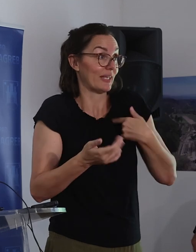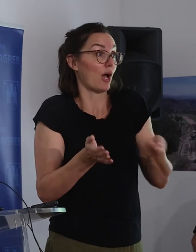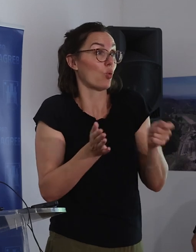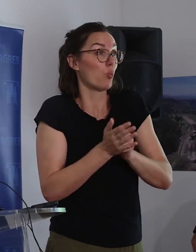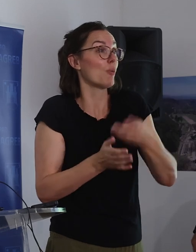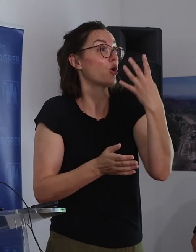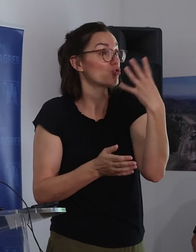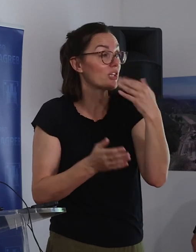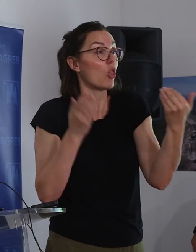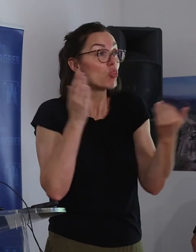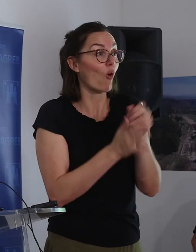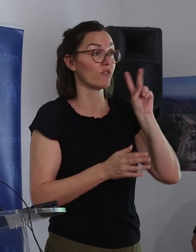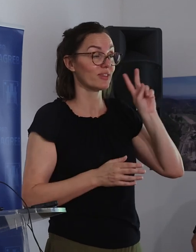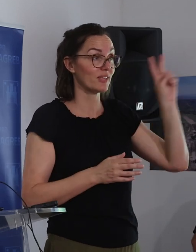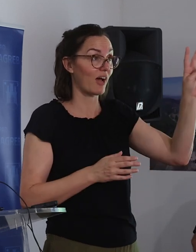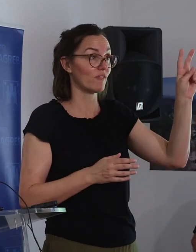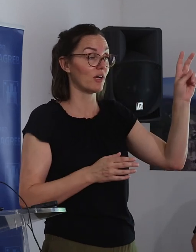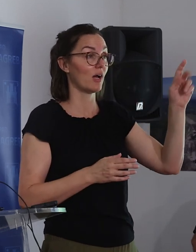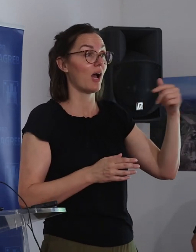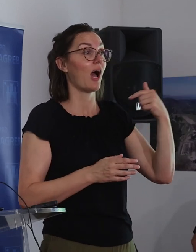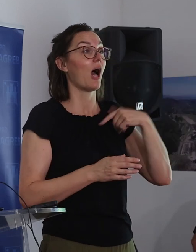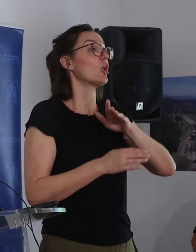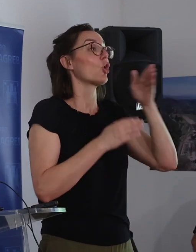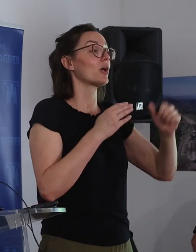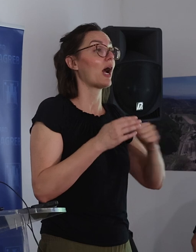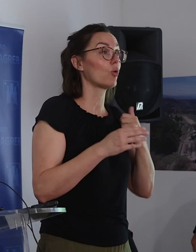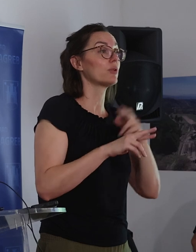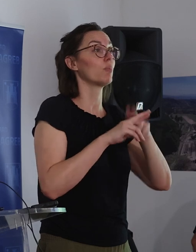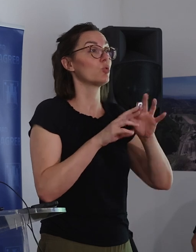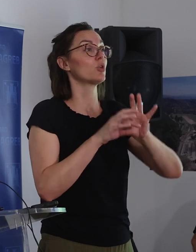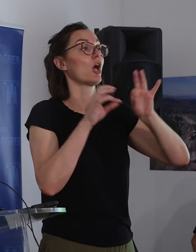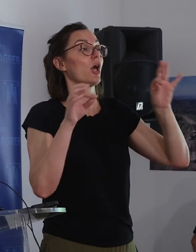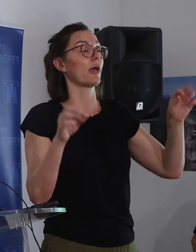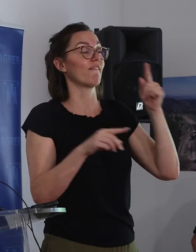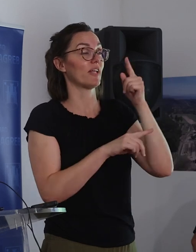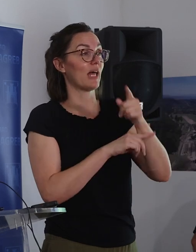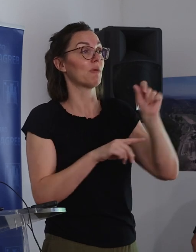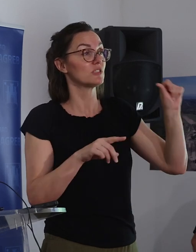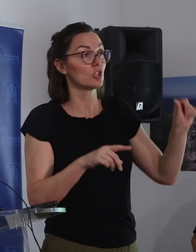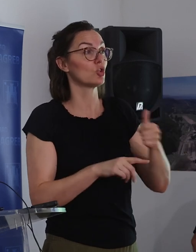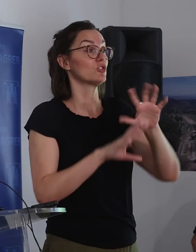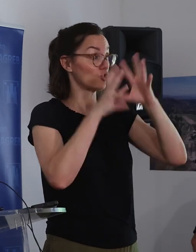trenutku 40 novih tramvaja, međutim, najavio sam do kraja godine ćemo ići u javnu nabavu za još 20 novih tramvaja. Znači,